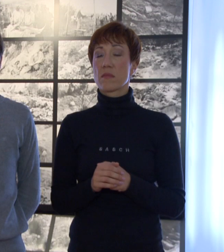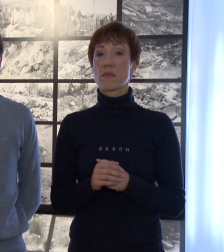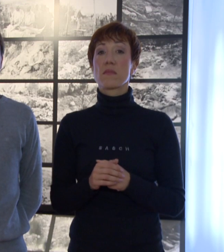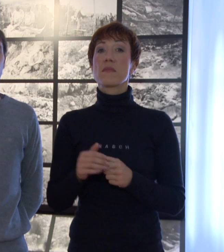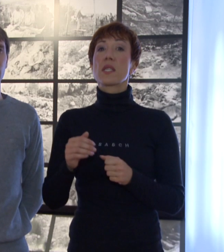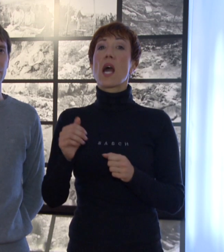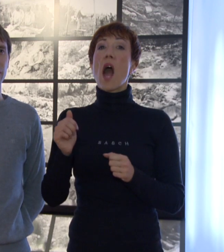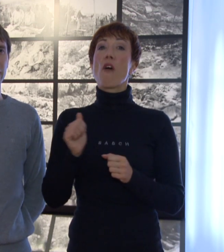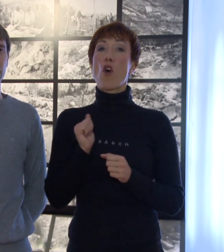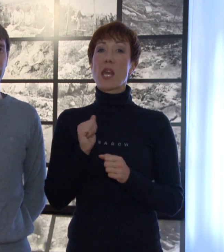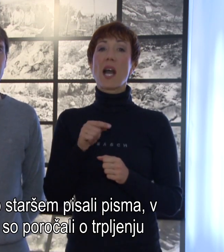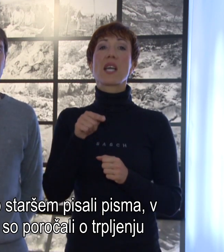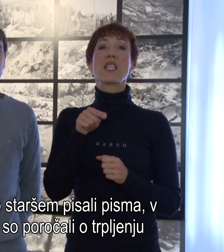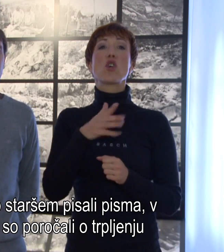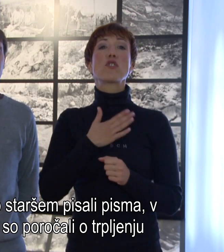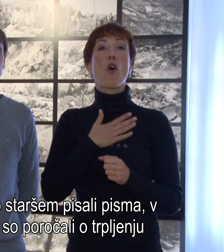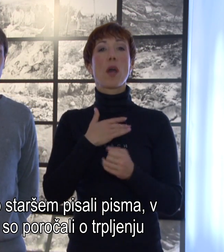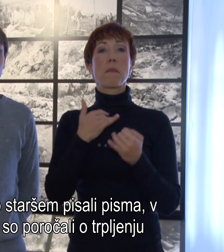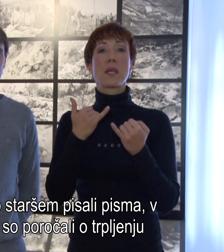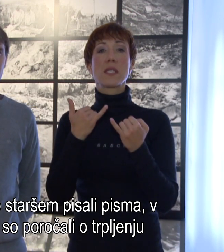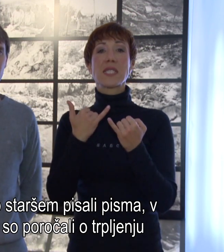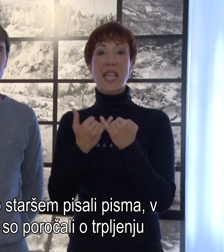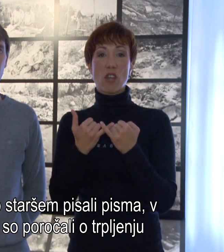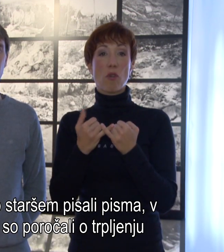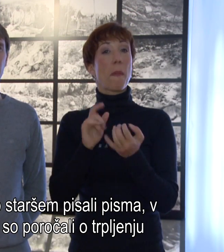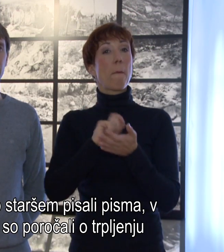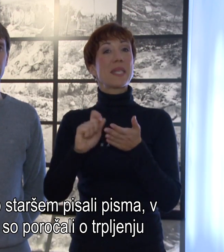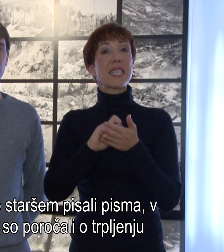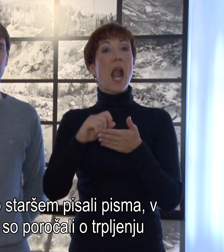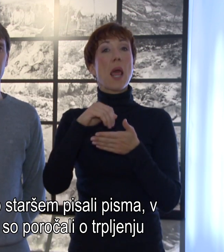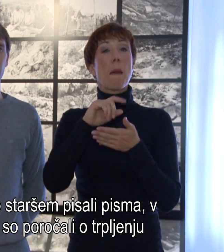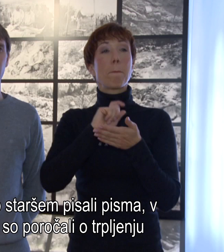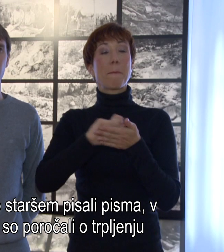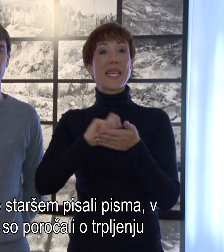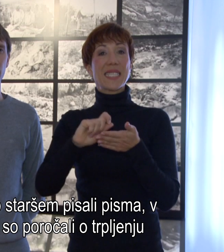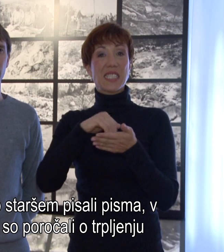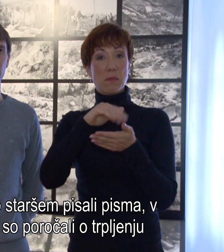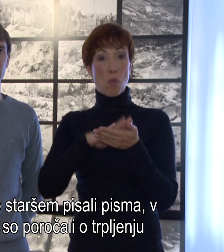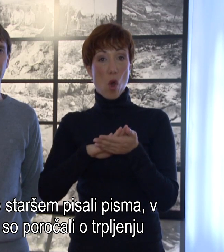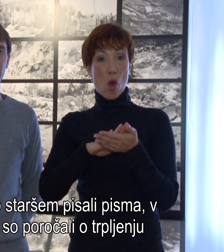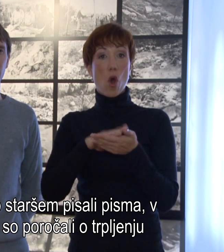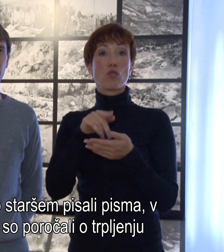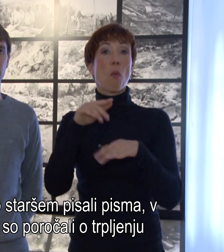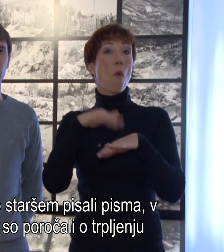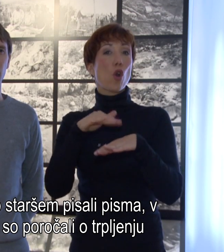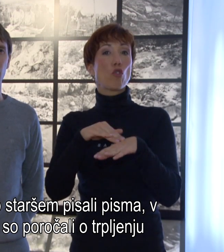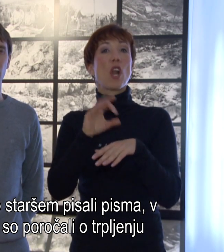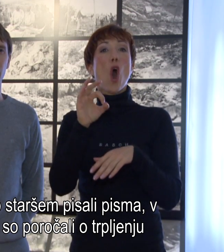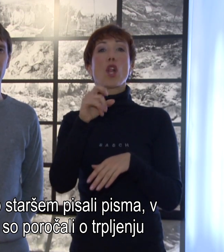Vojaki so svojim staršem pisali pisma, v katerih so poročali o trpljenju, o